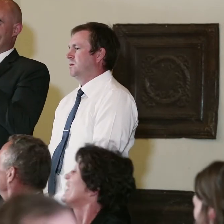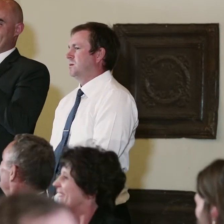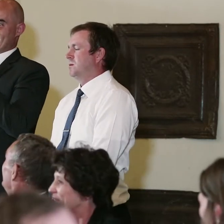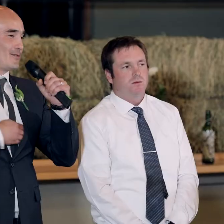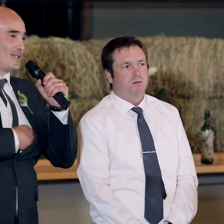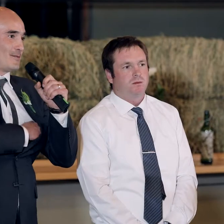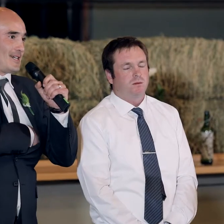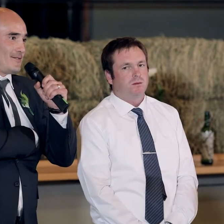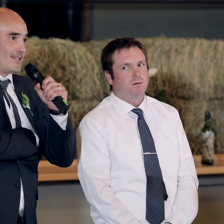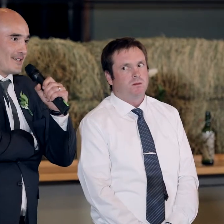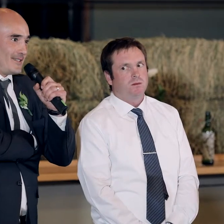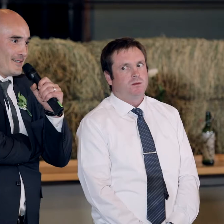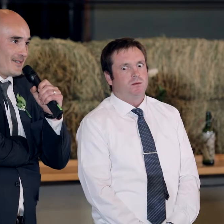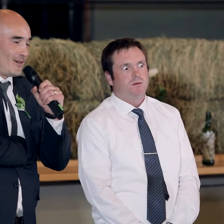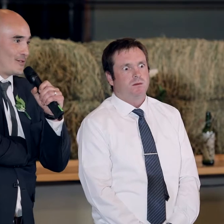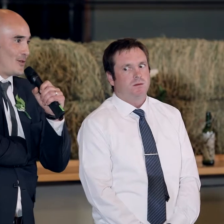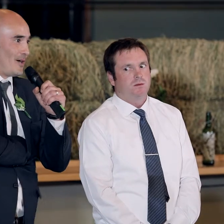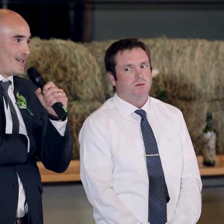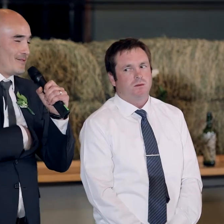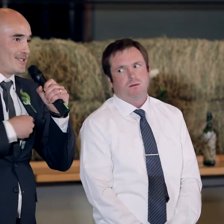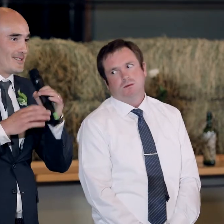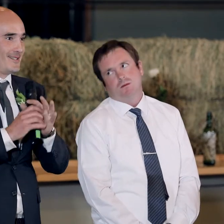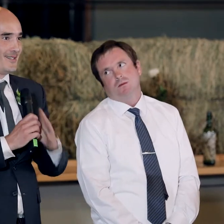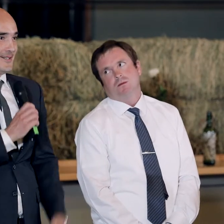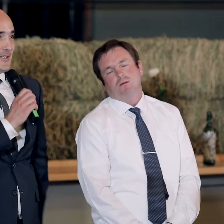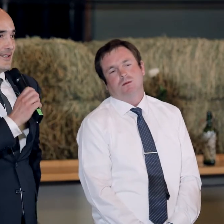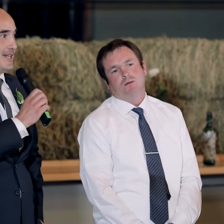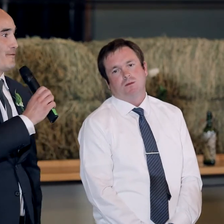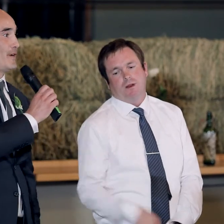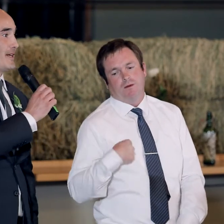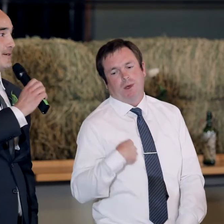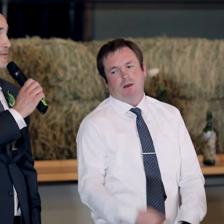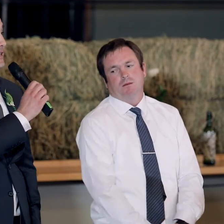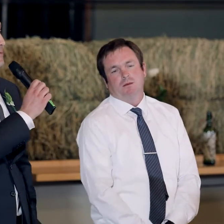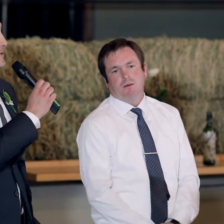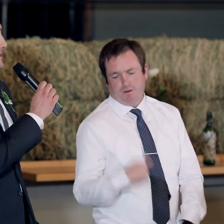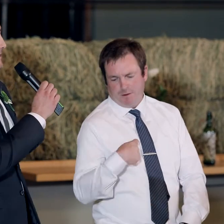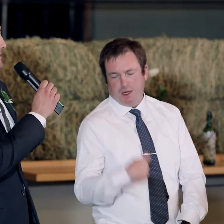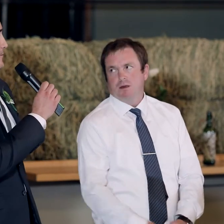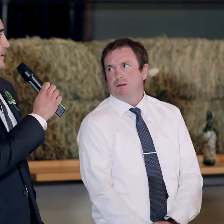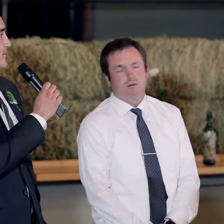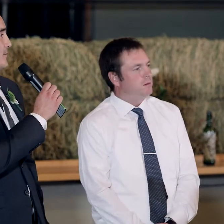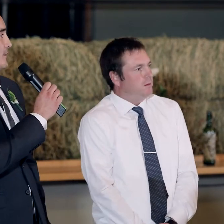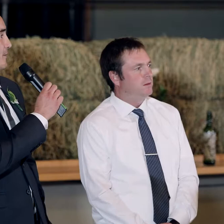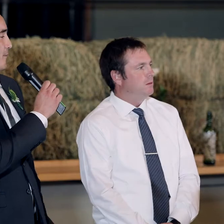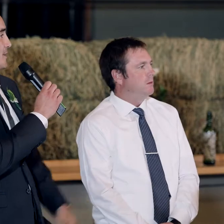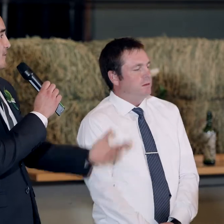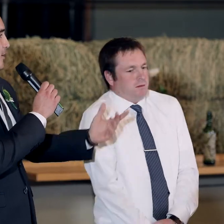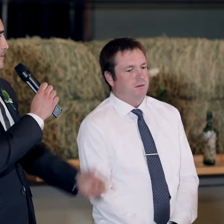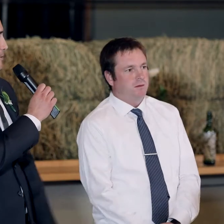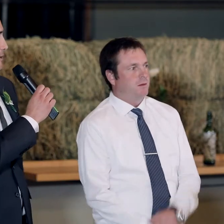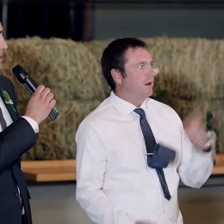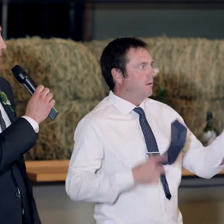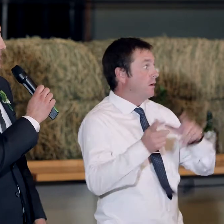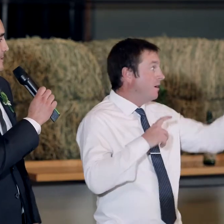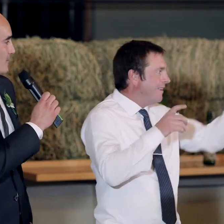ja, just, nou moet die wees my lys weer uitkrui, maar wat is wel baie gewees, die vir die Namibiers, vir Farnes,